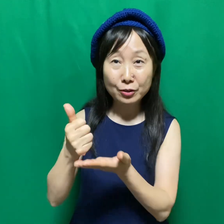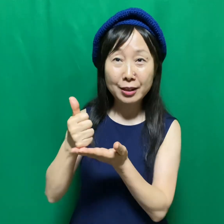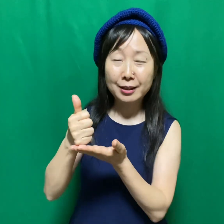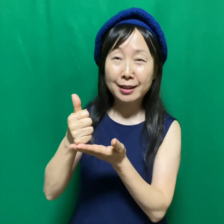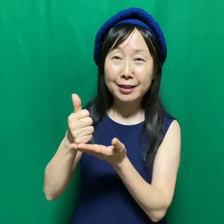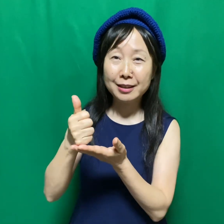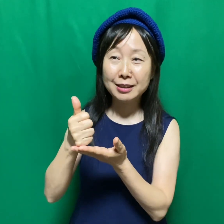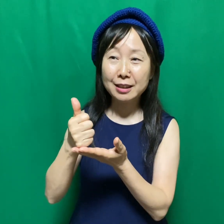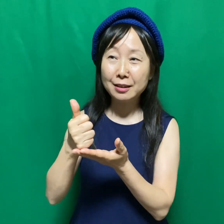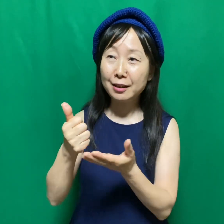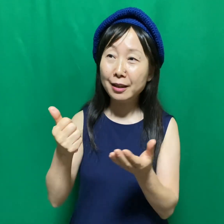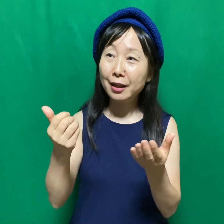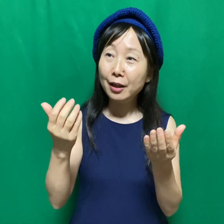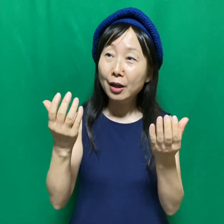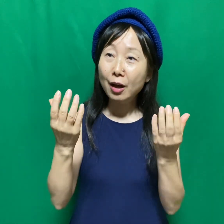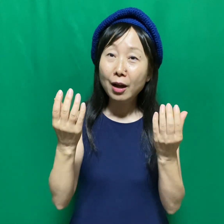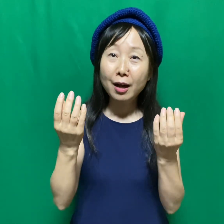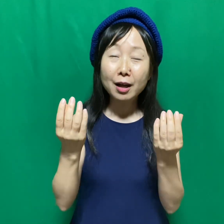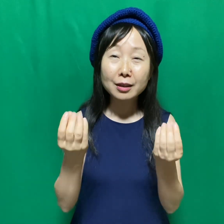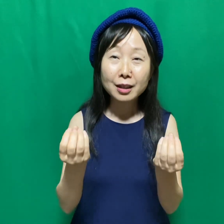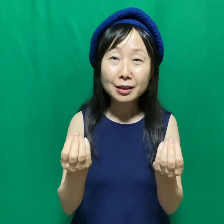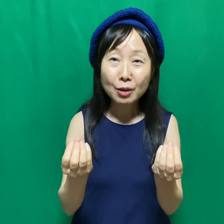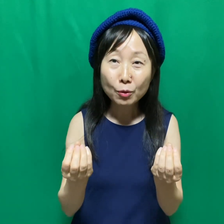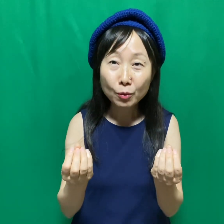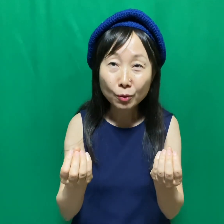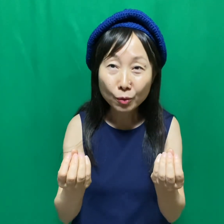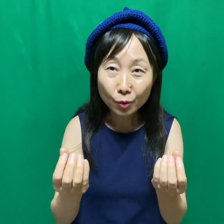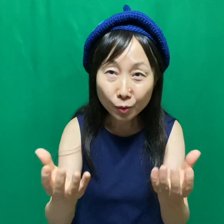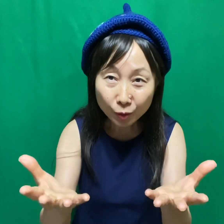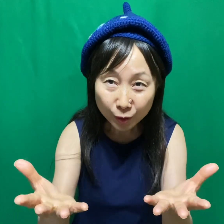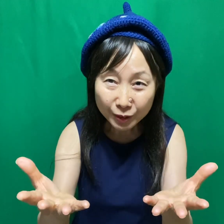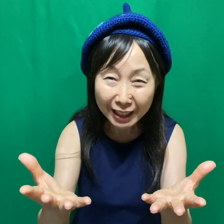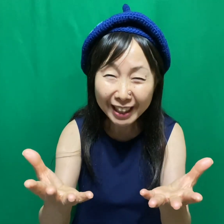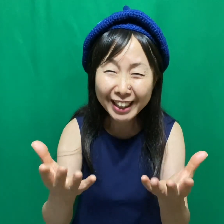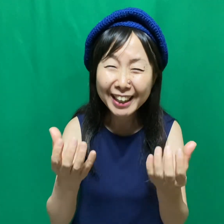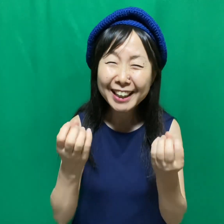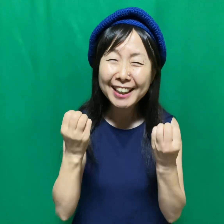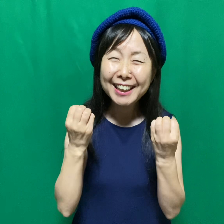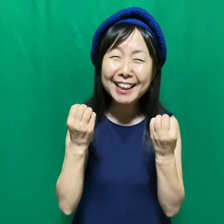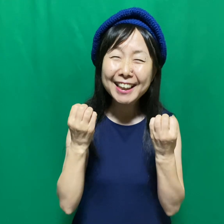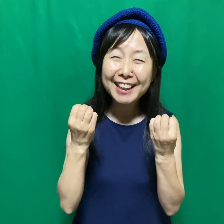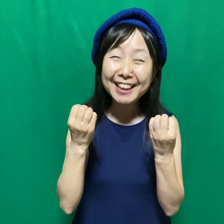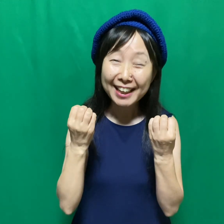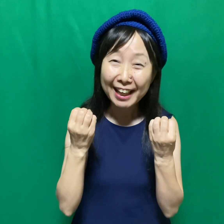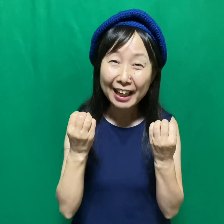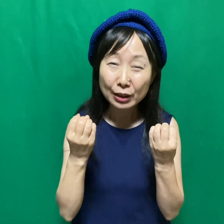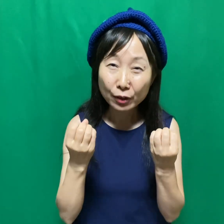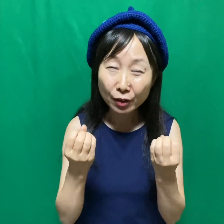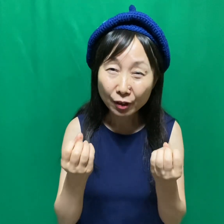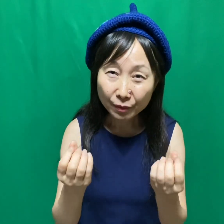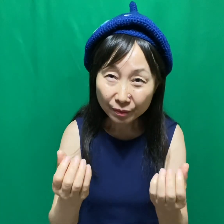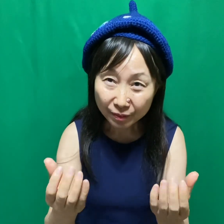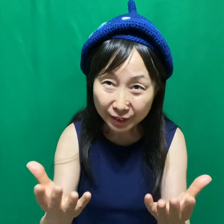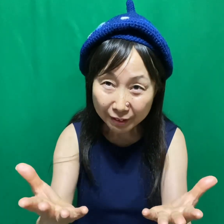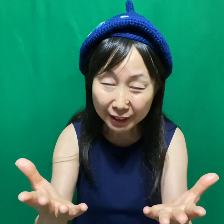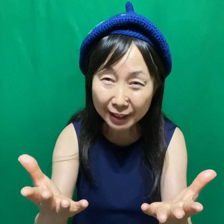方がいらっしゃって、刀をこうね、あの渡